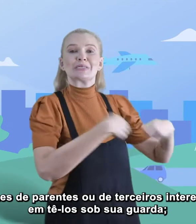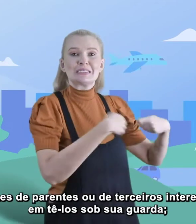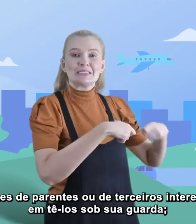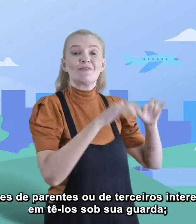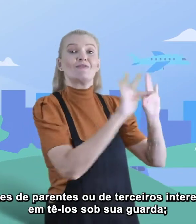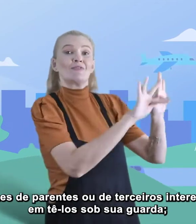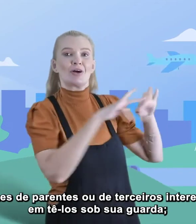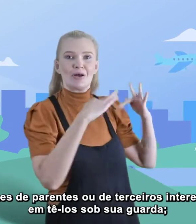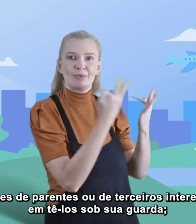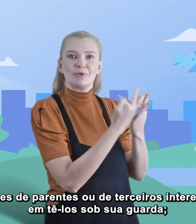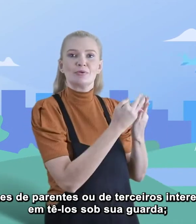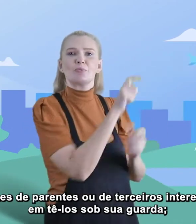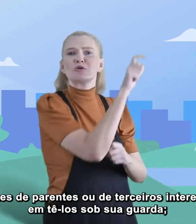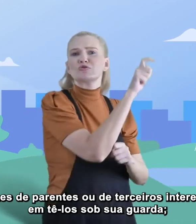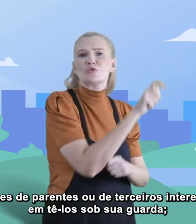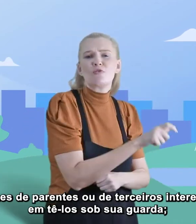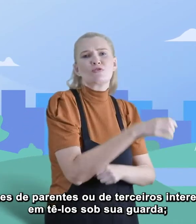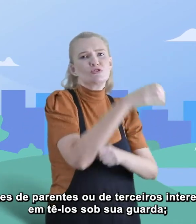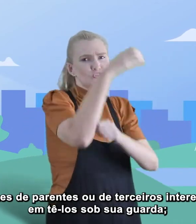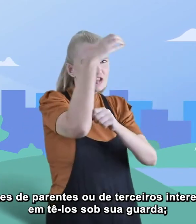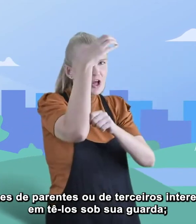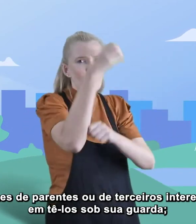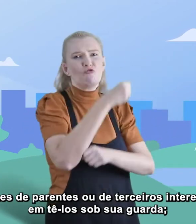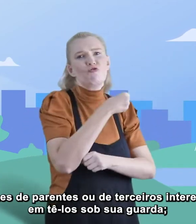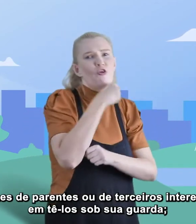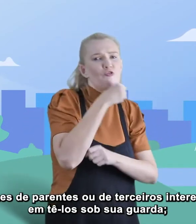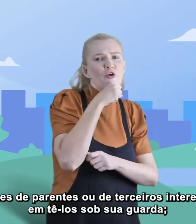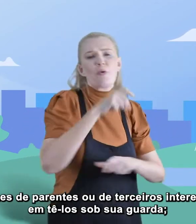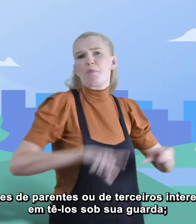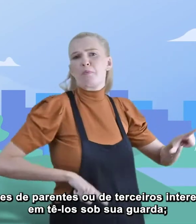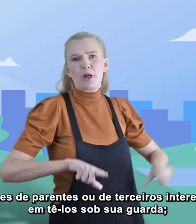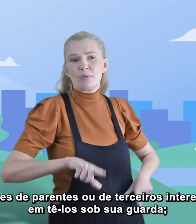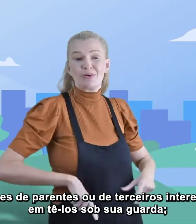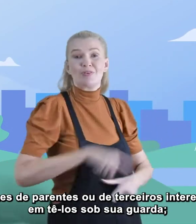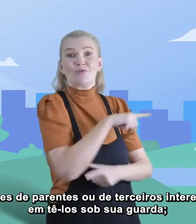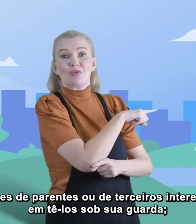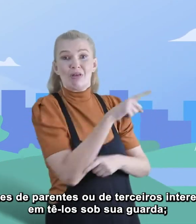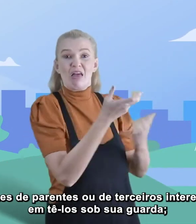Os nomes de parentes ou de terceiros interessados em tê-los sob sua guarda.